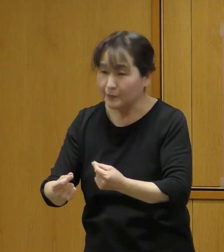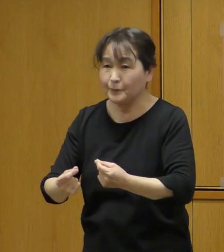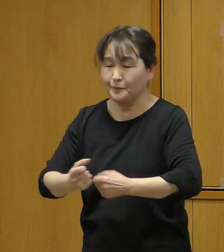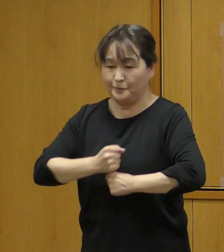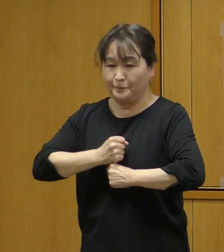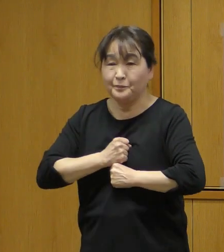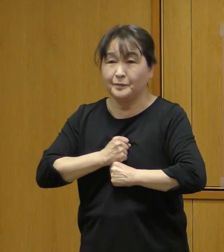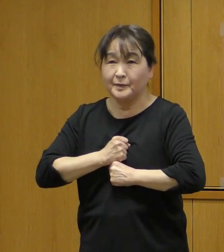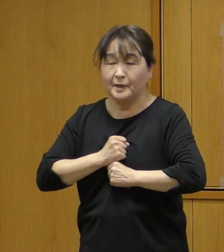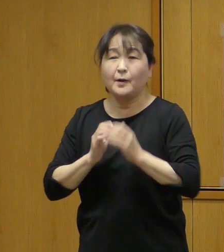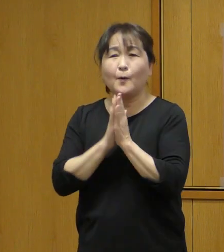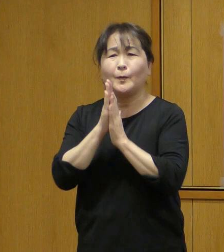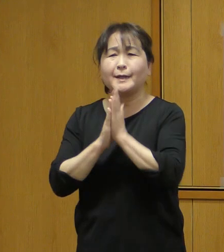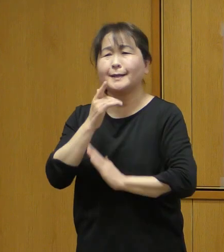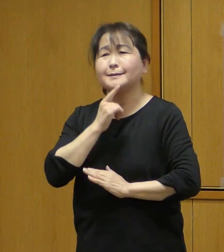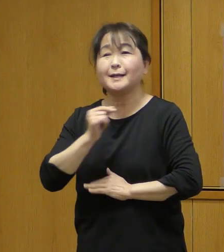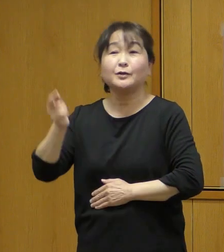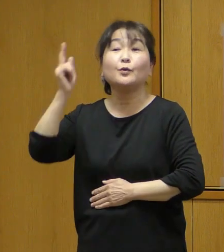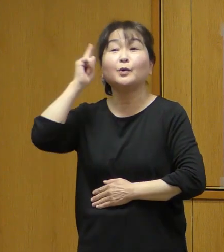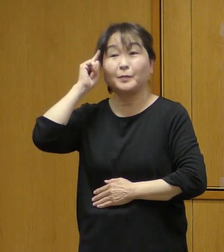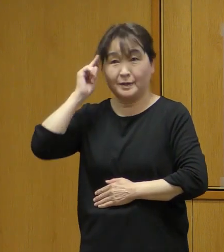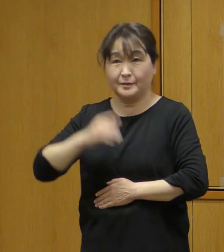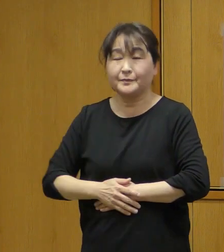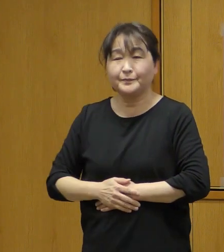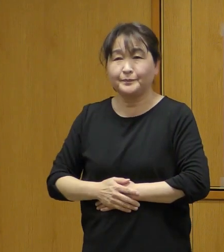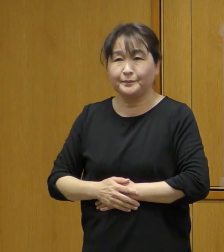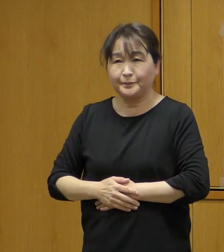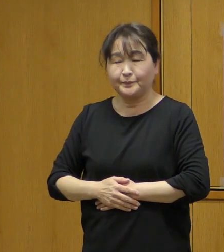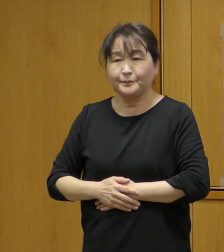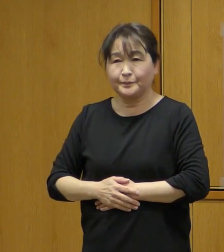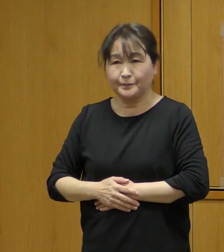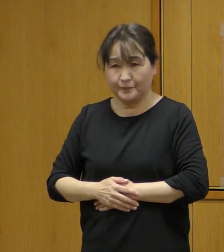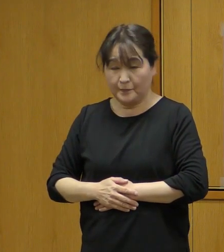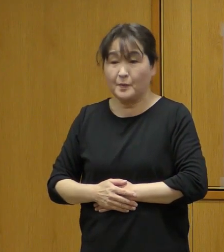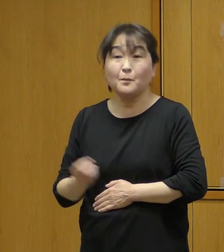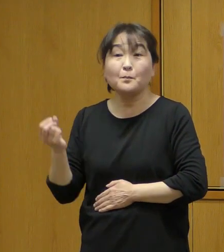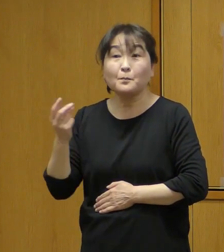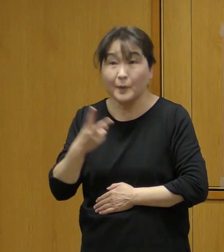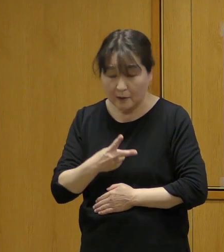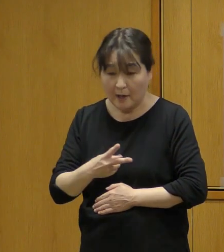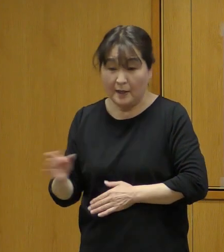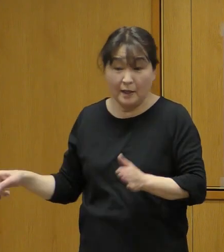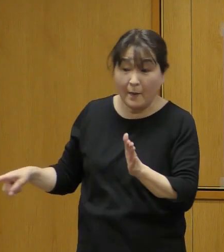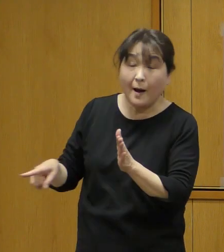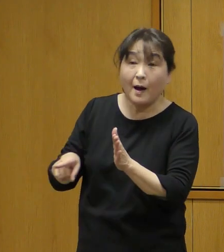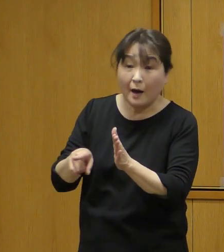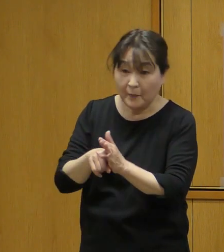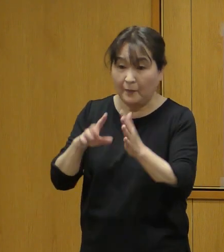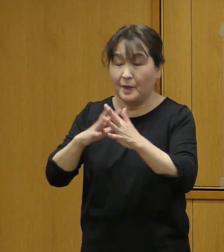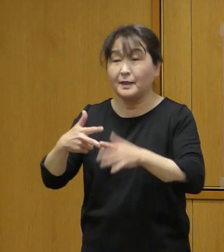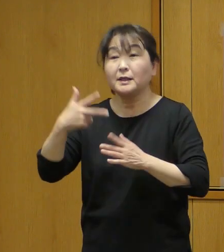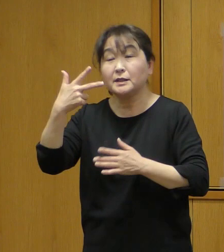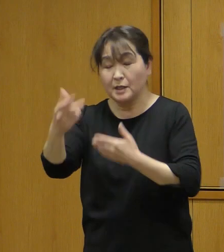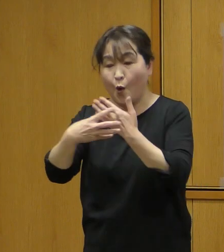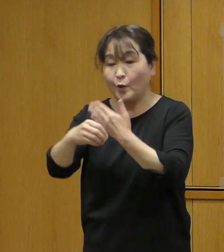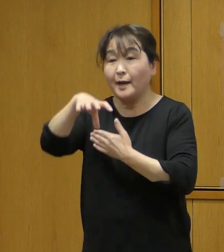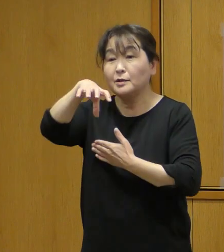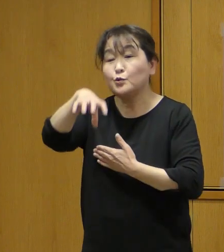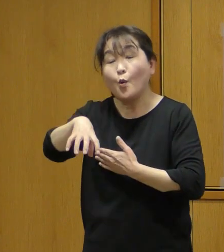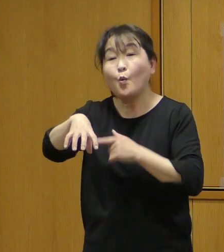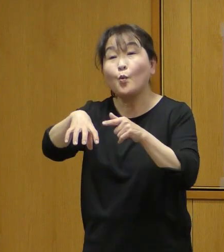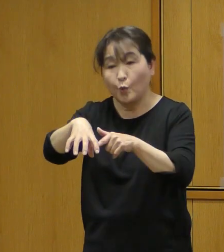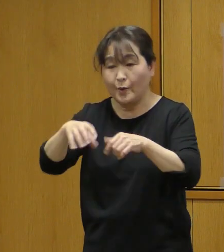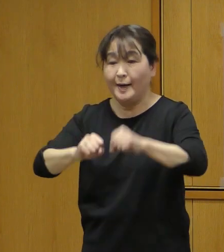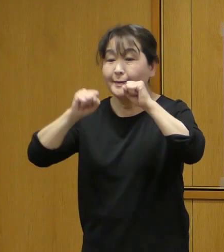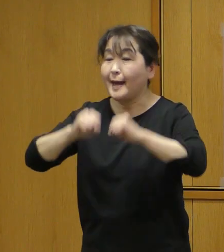防止の徹底をお願いをいたしたいと思います。なおこれまで宮崎市保健所の